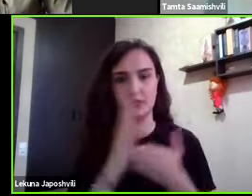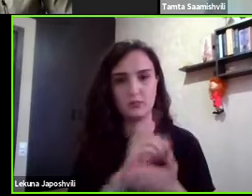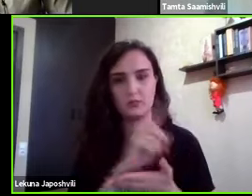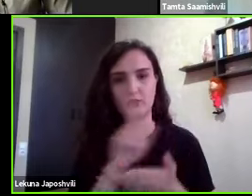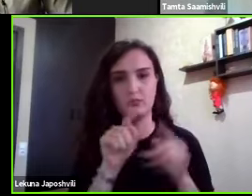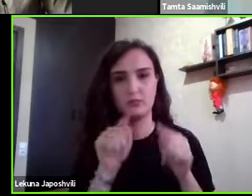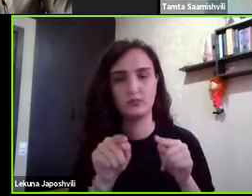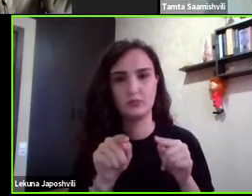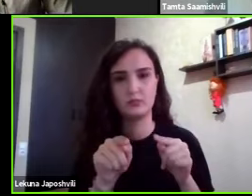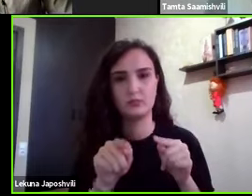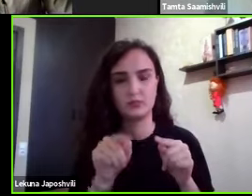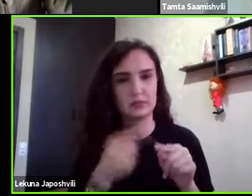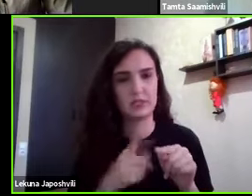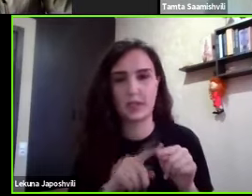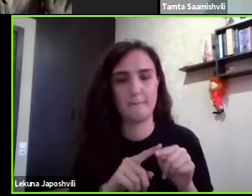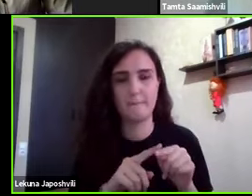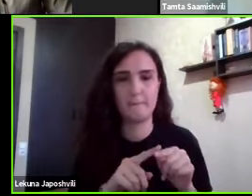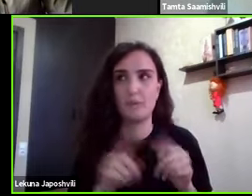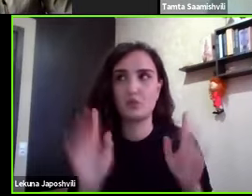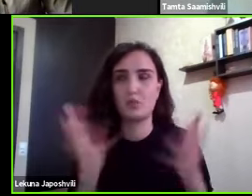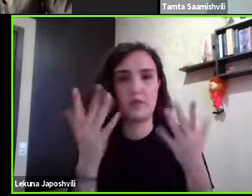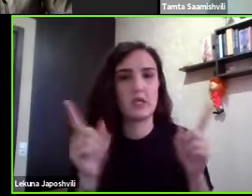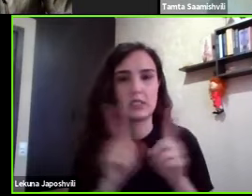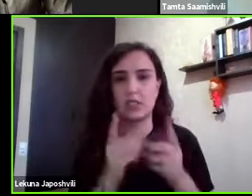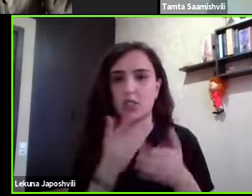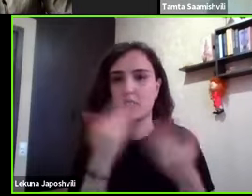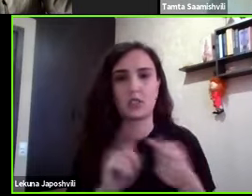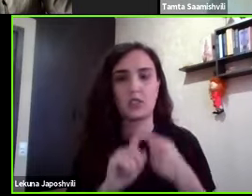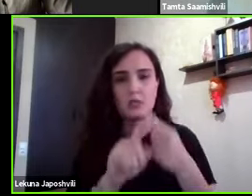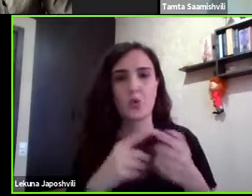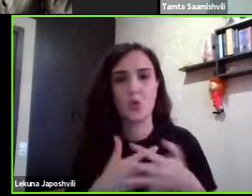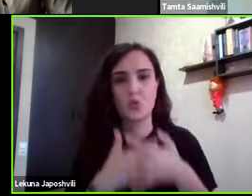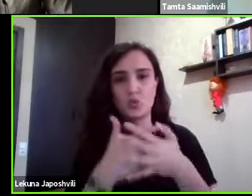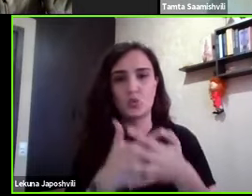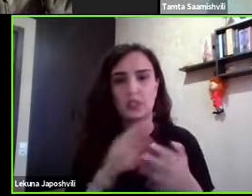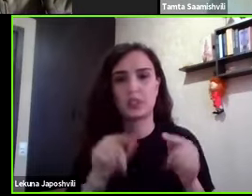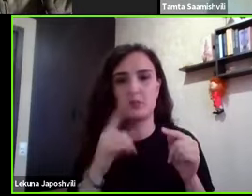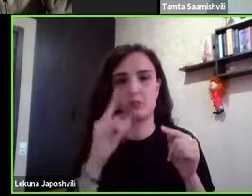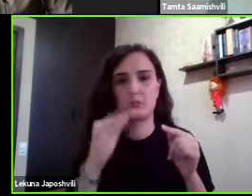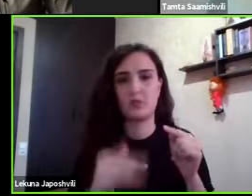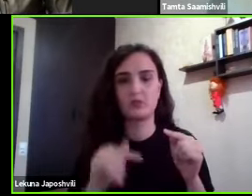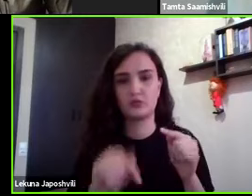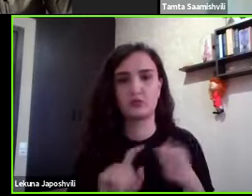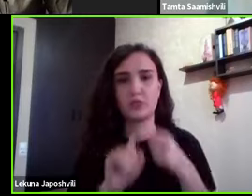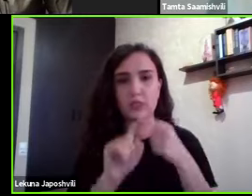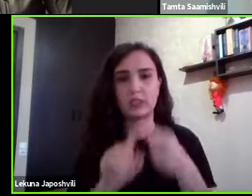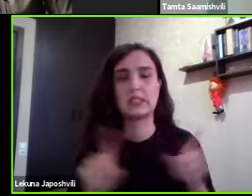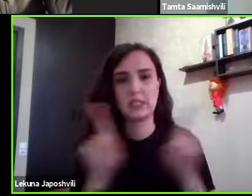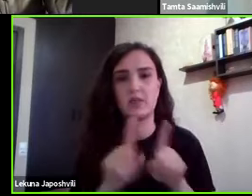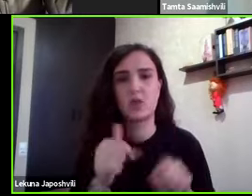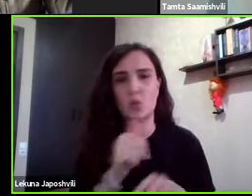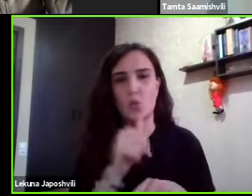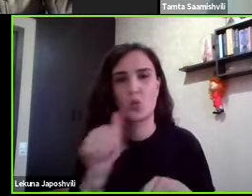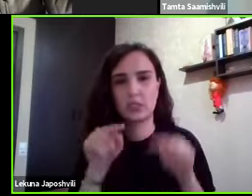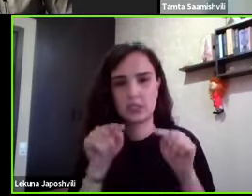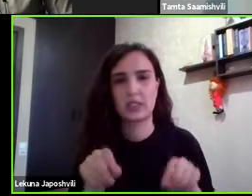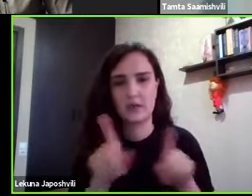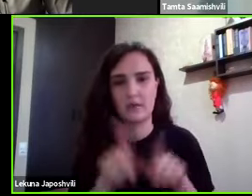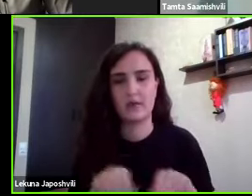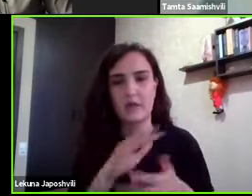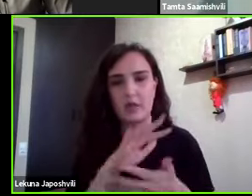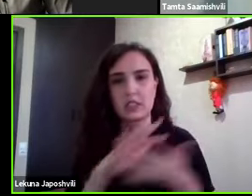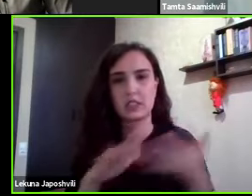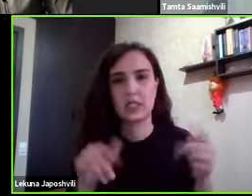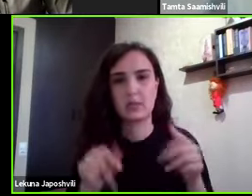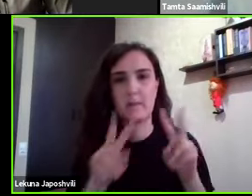არ არის ამის პრეცედენტი და გადადება არ ხდება ორსულიდან ნაყოფზე. ისევე როგორც იქვე გავაგრძელებ